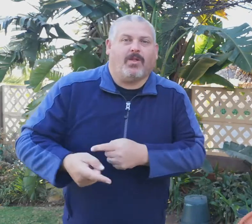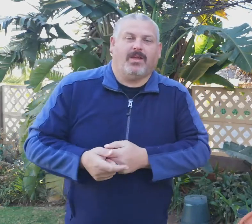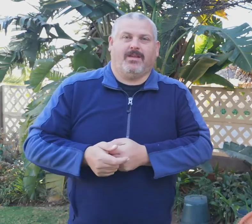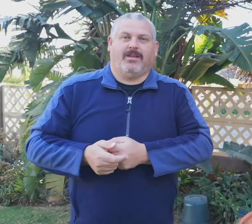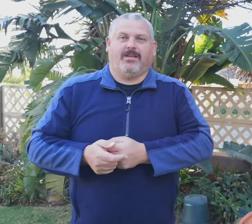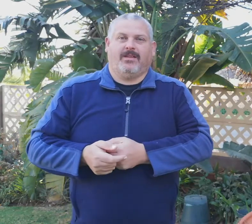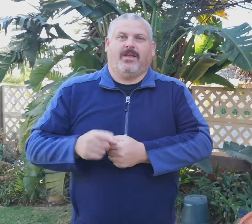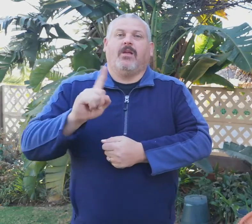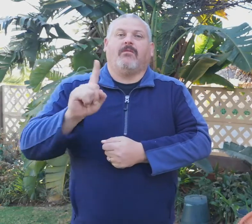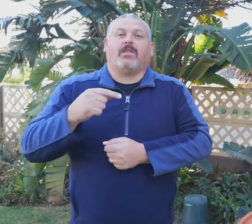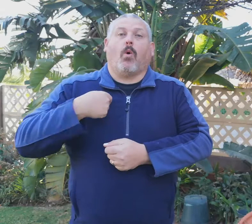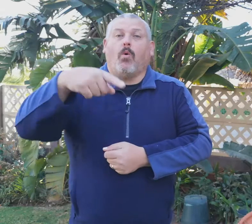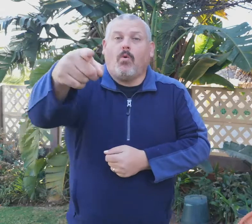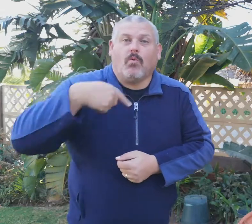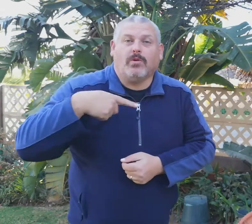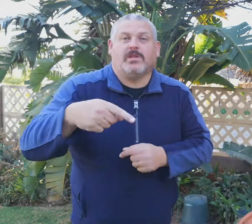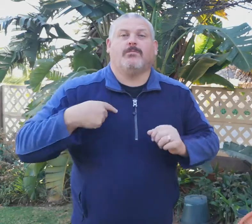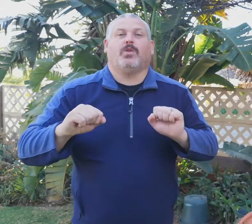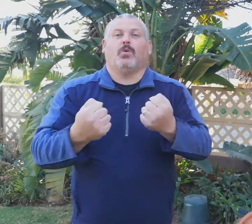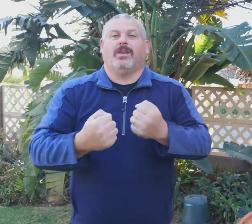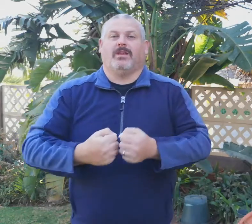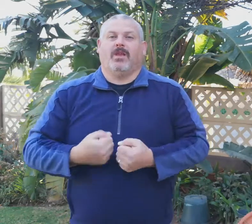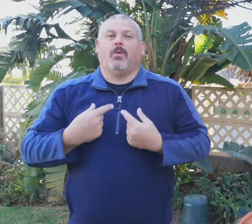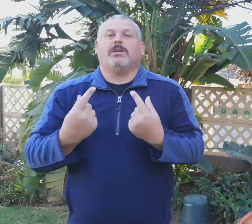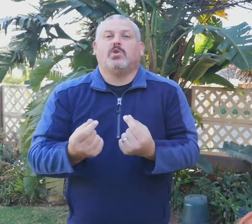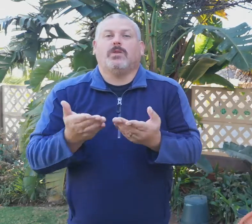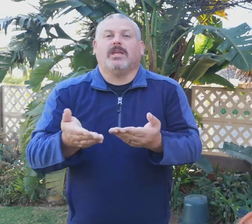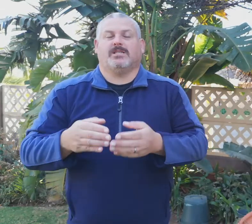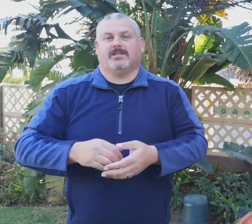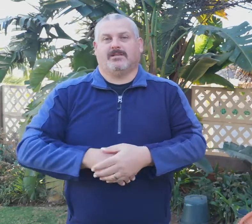about wat ons moet doen. We must do this.